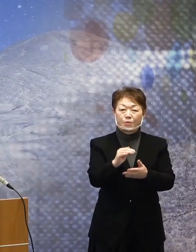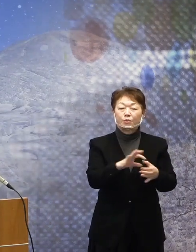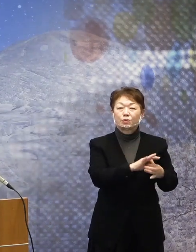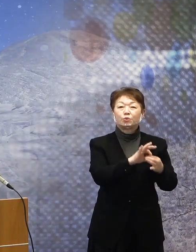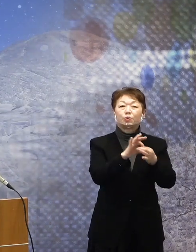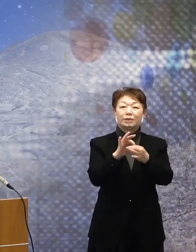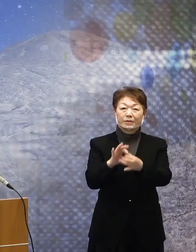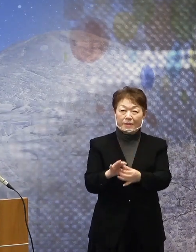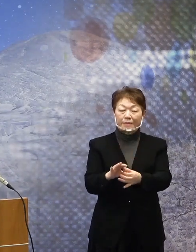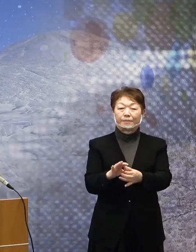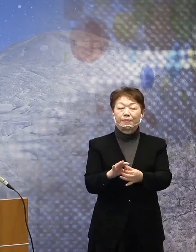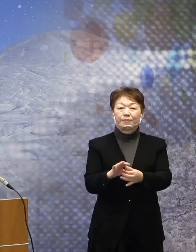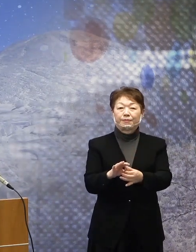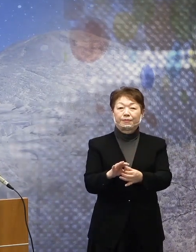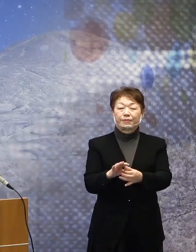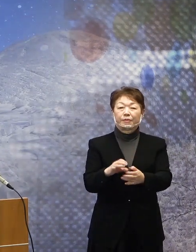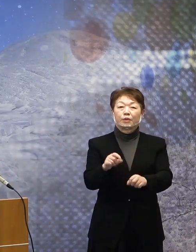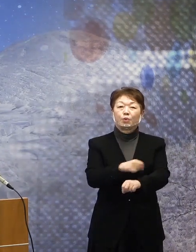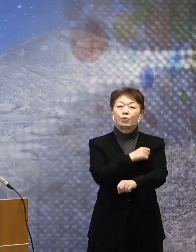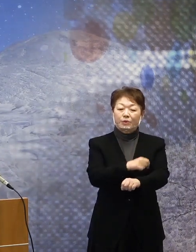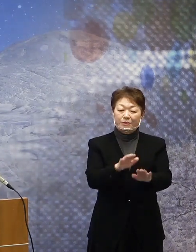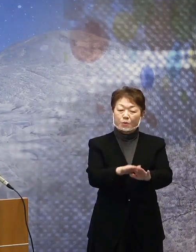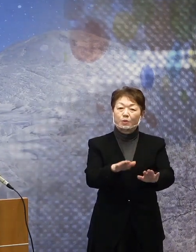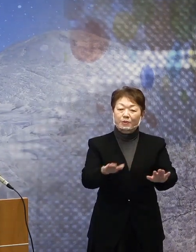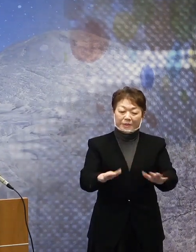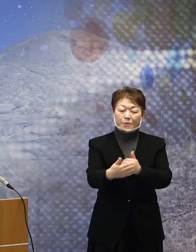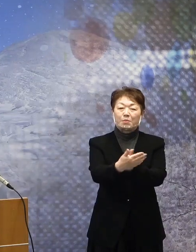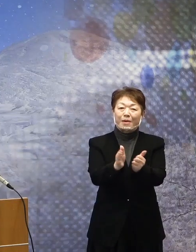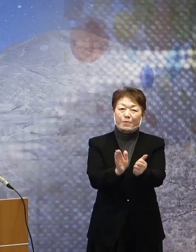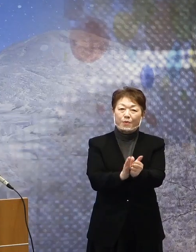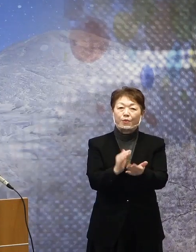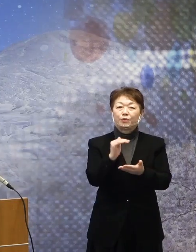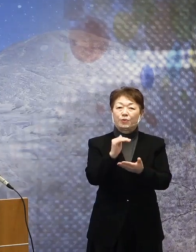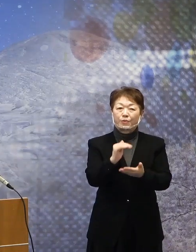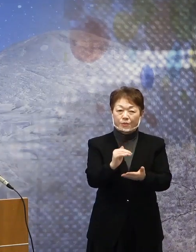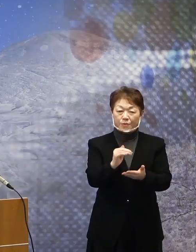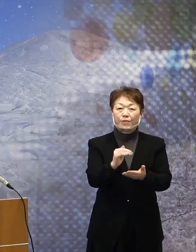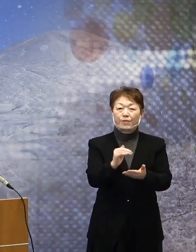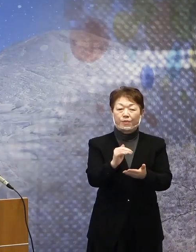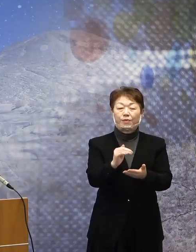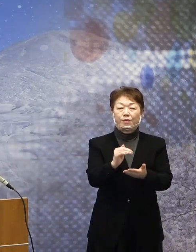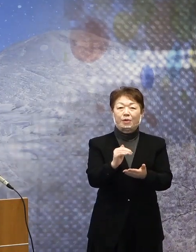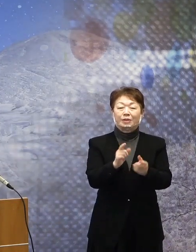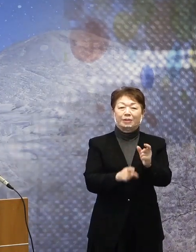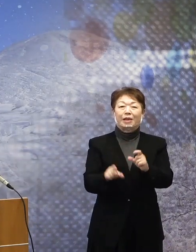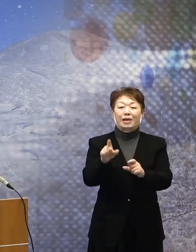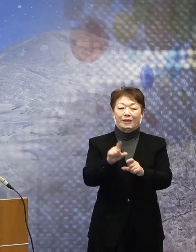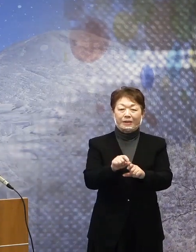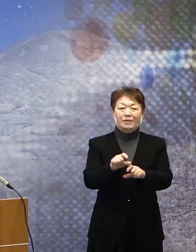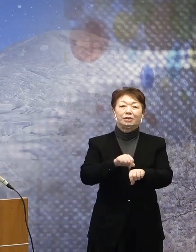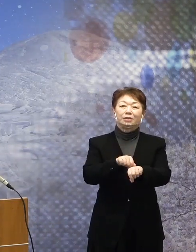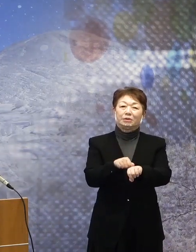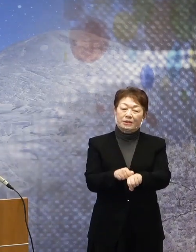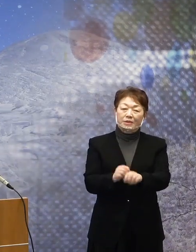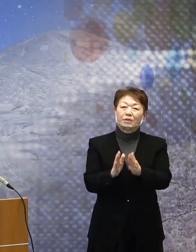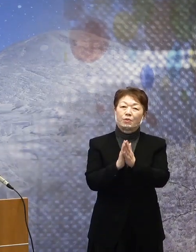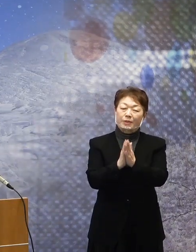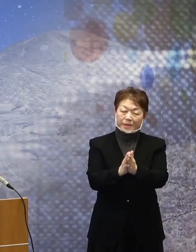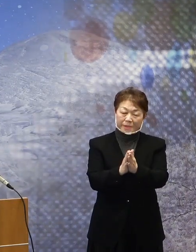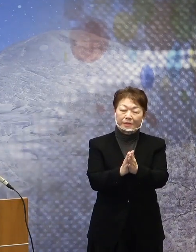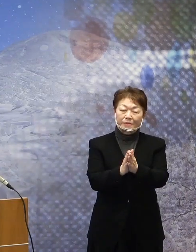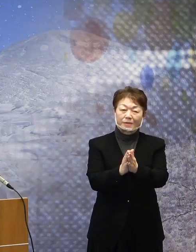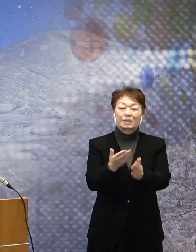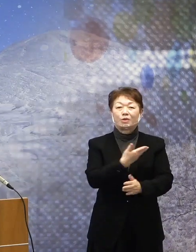じて特に子どもたちを守っていく必要があるということでさらに厳しいお願いをせざるを得なくなっています